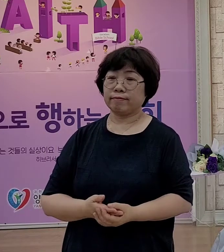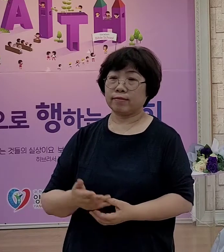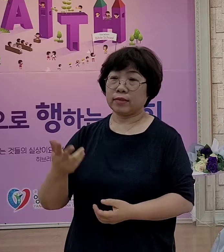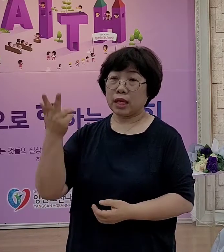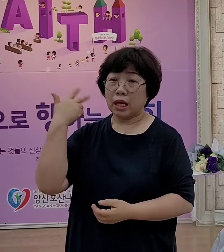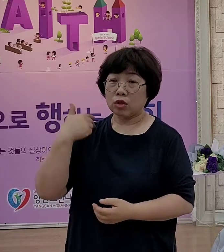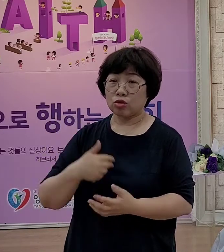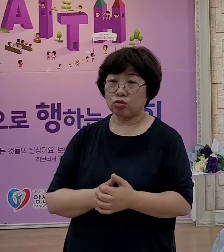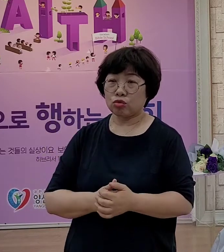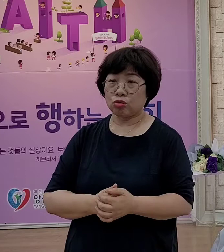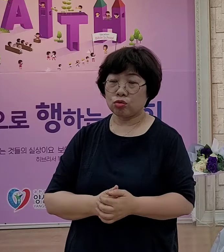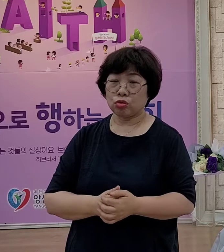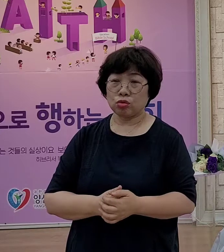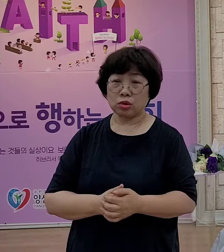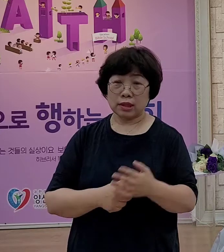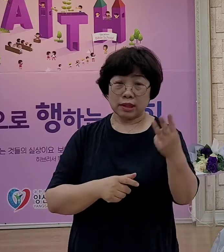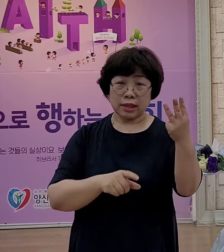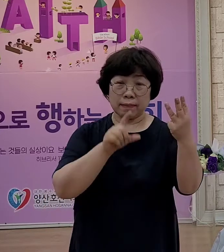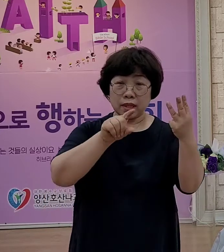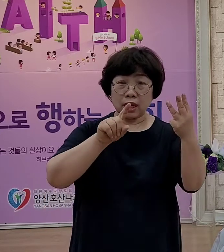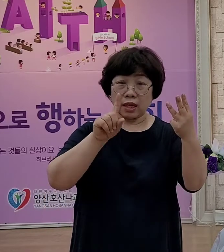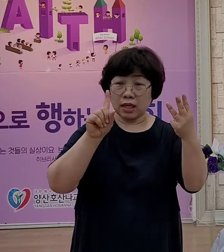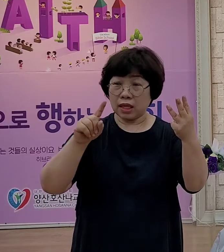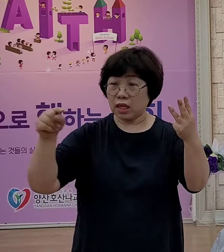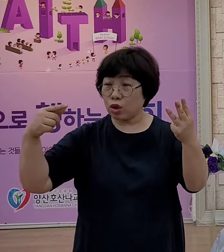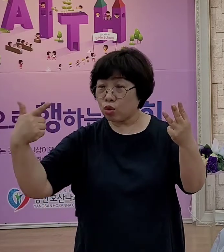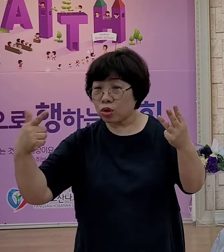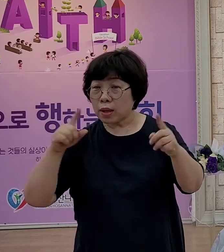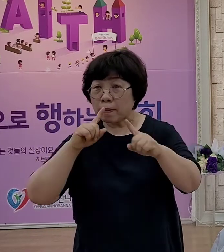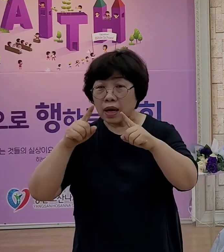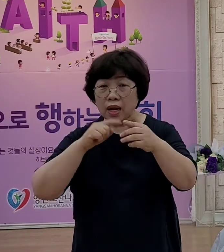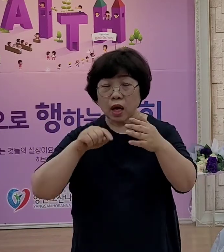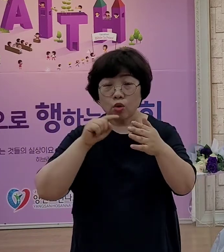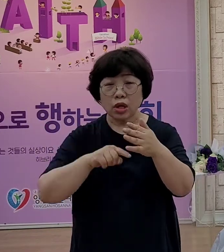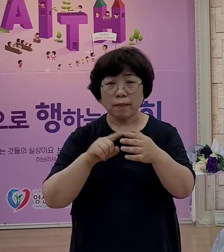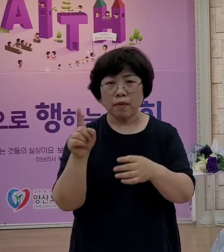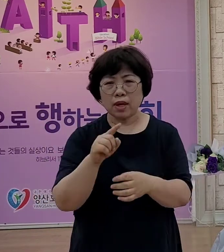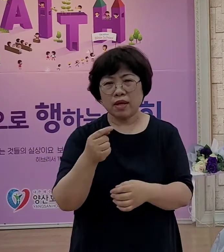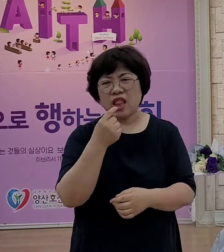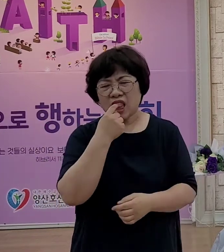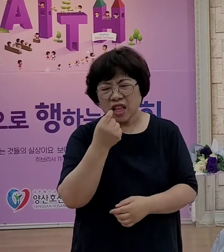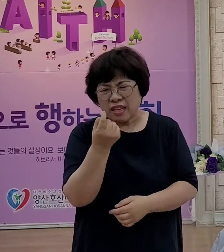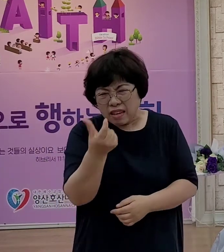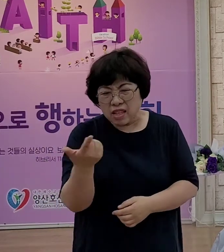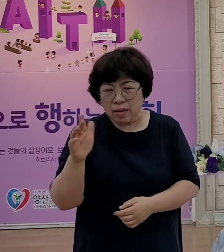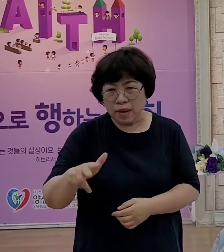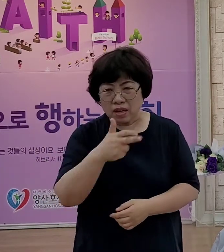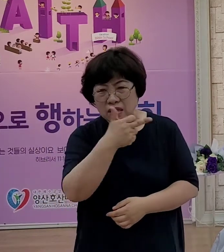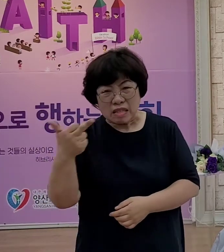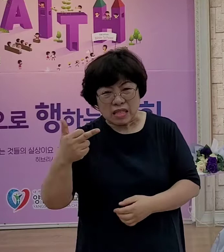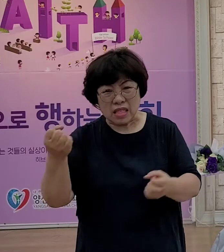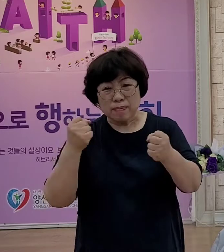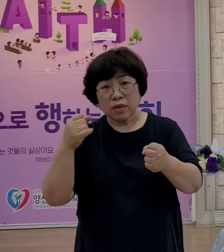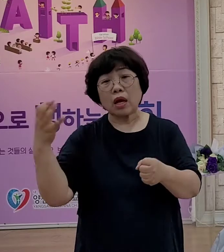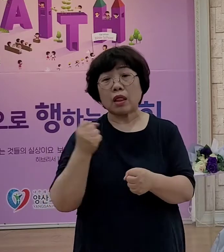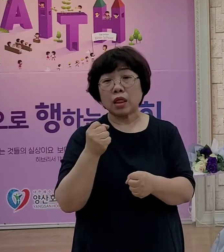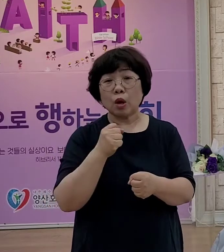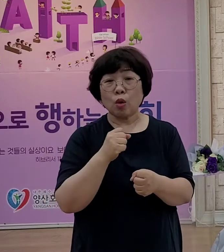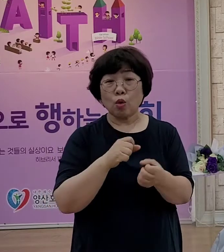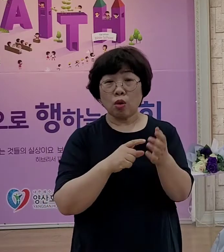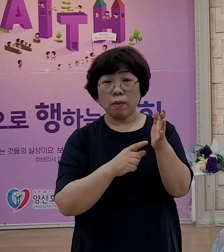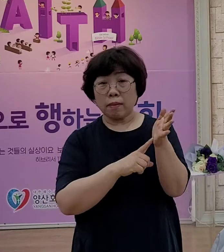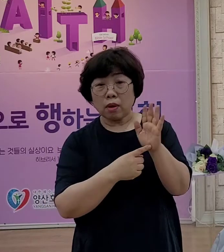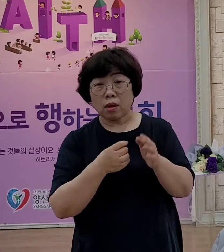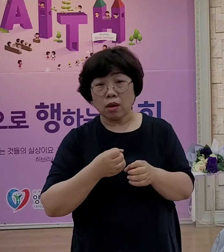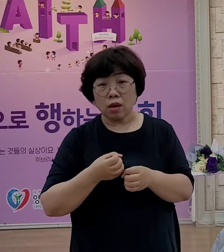지난주에 1절에서 6절까지 말씀에서 혀는 작지만 그 힘이 아주 크다, 이 부분에 대해서